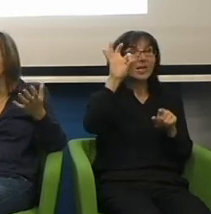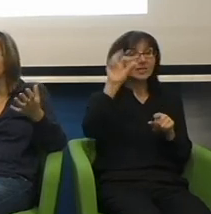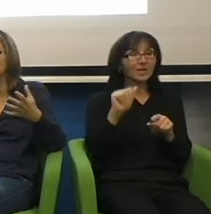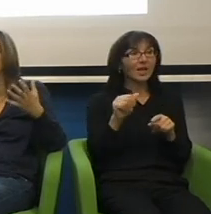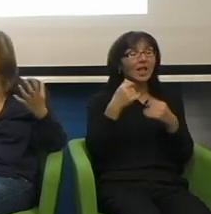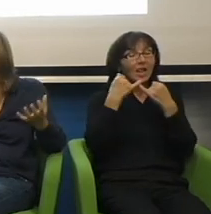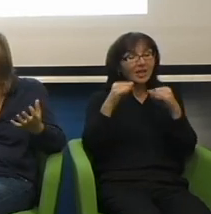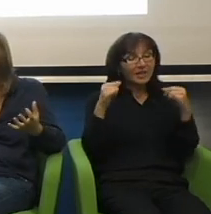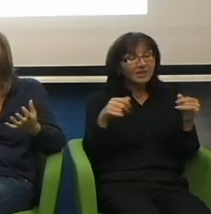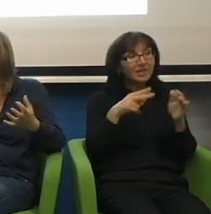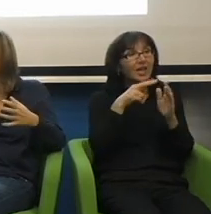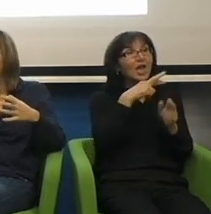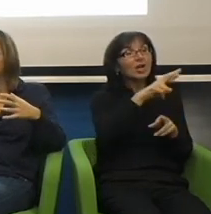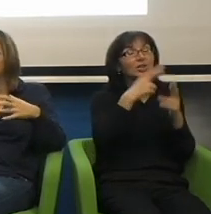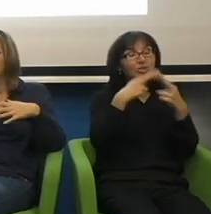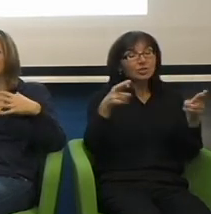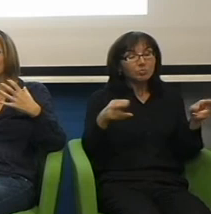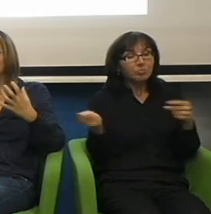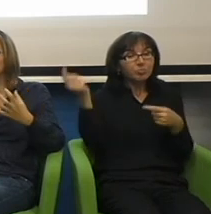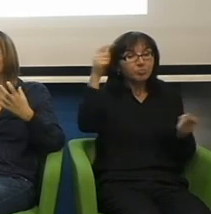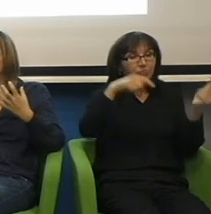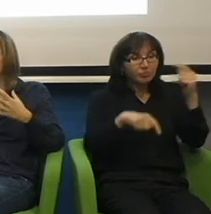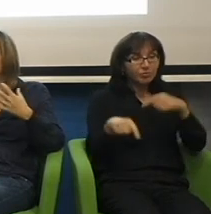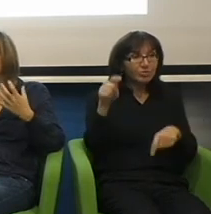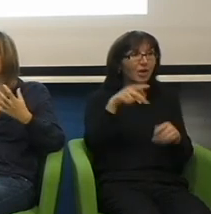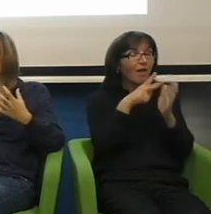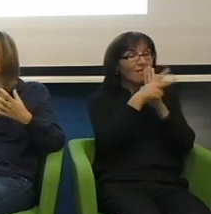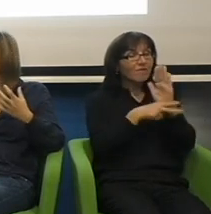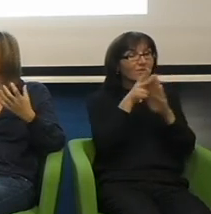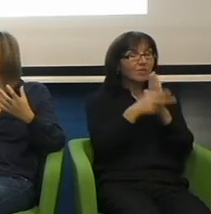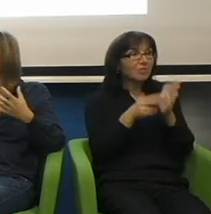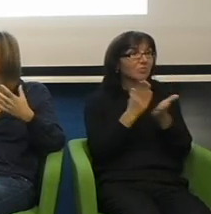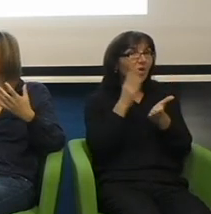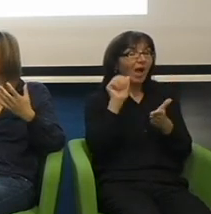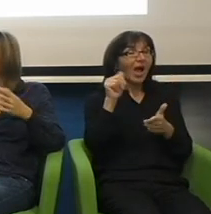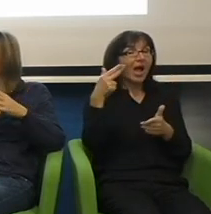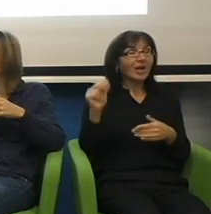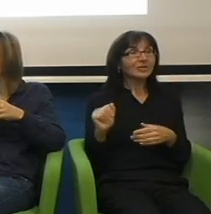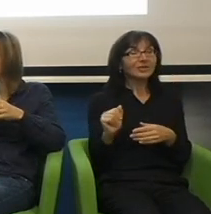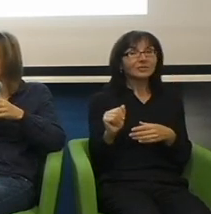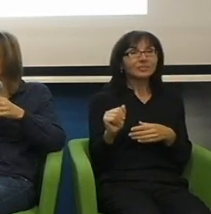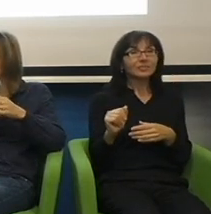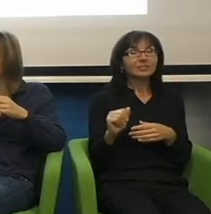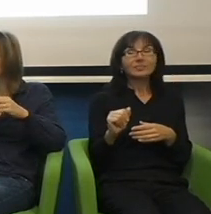i kręcą filmy tylko o Annie. Także no, ona jakby... Czy... No, ale